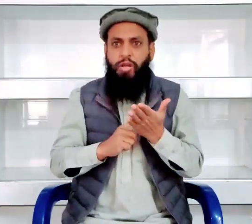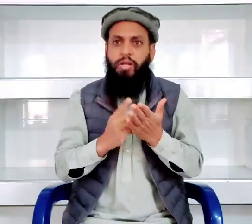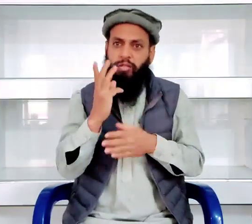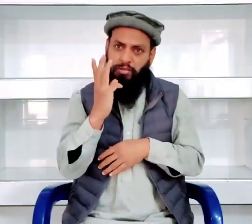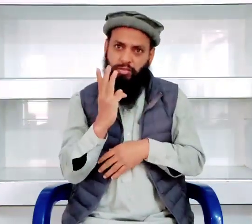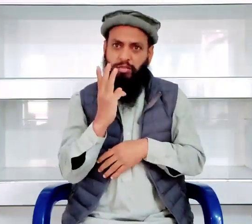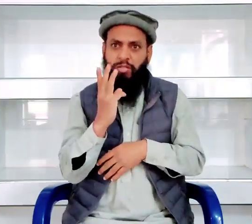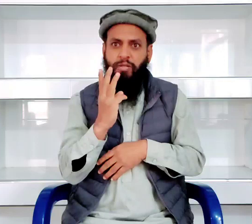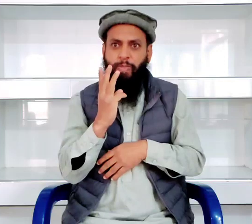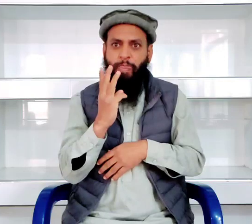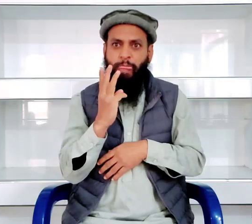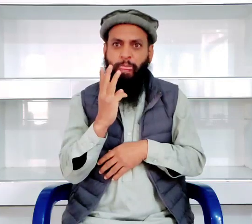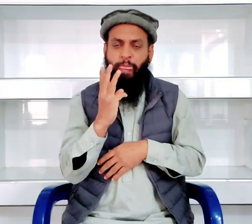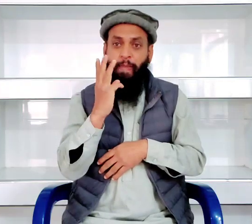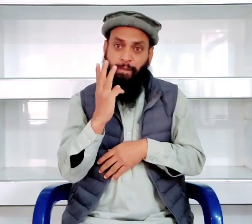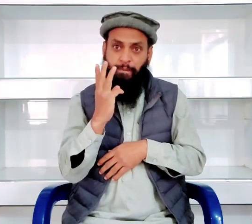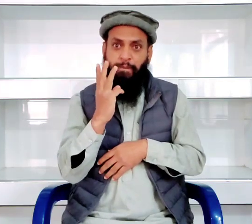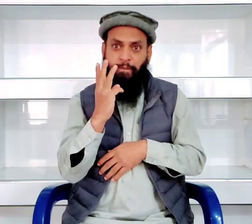سورۃ نام سورۃ البقرہ